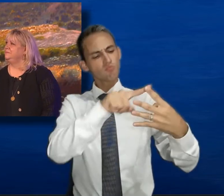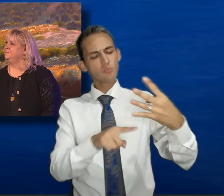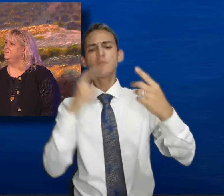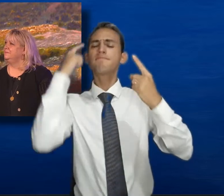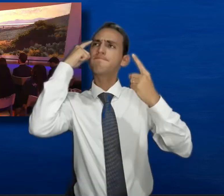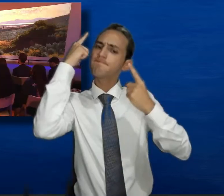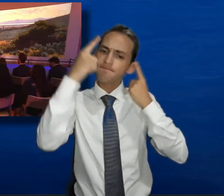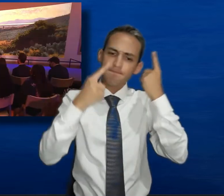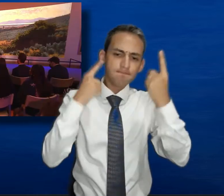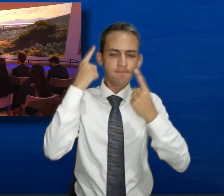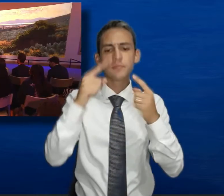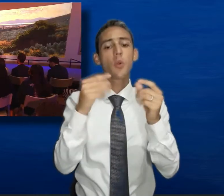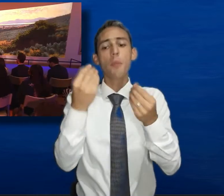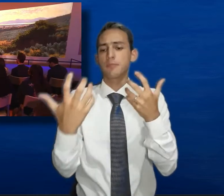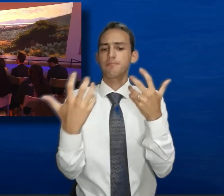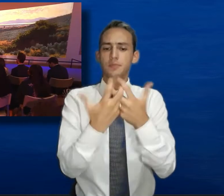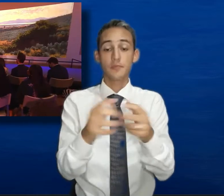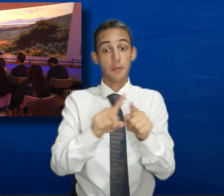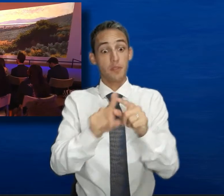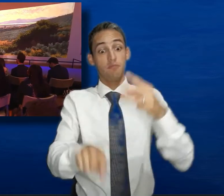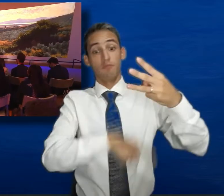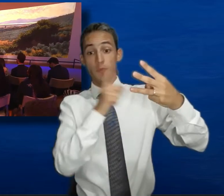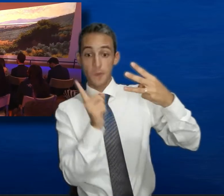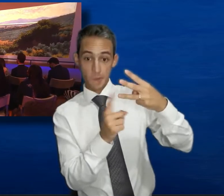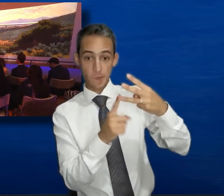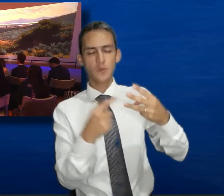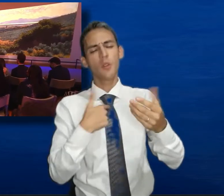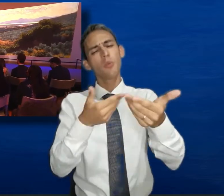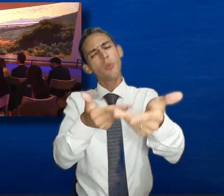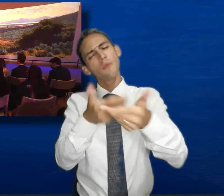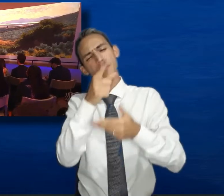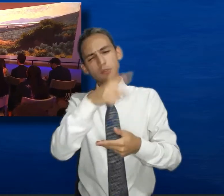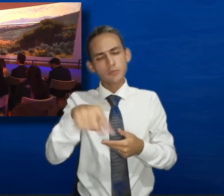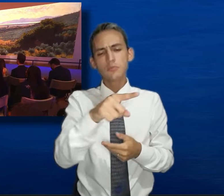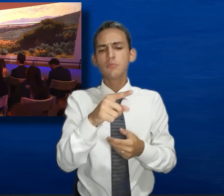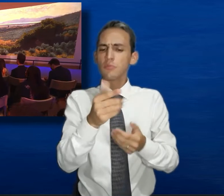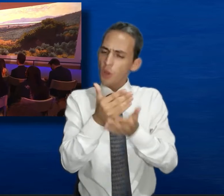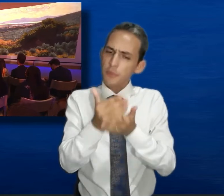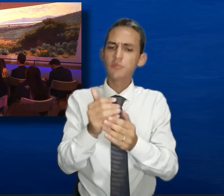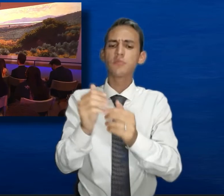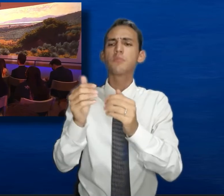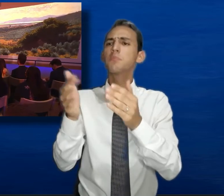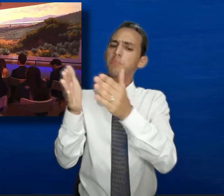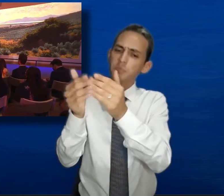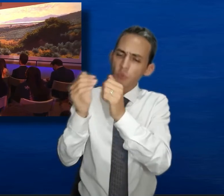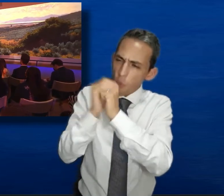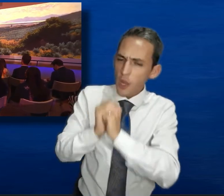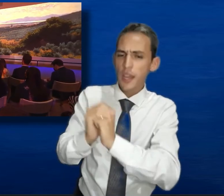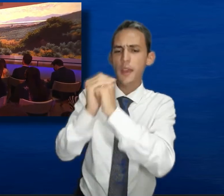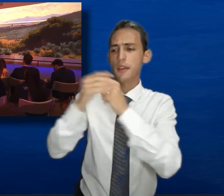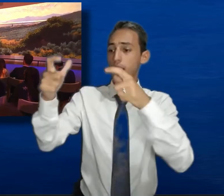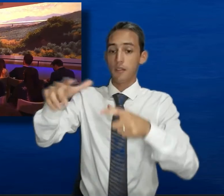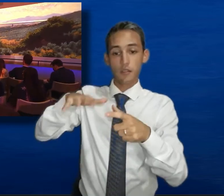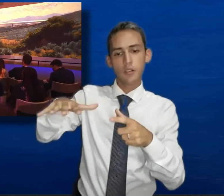com vocês mesmos. E por fim, terceiro, eu os convido a encontrar um lugar quieto